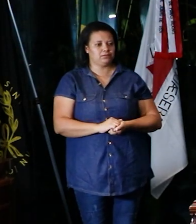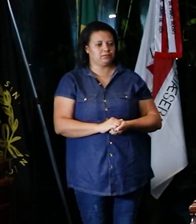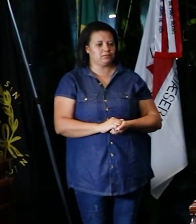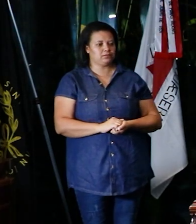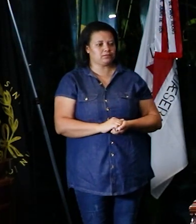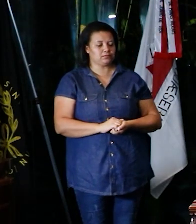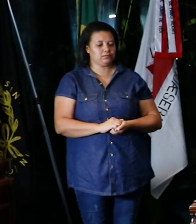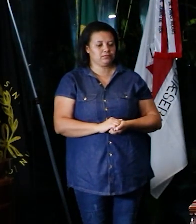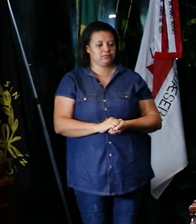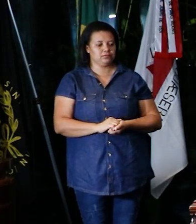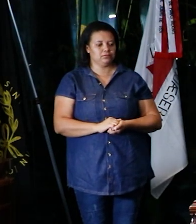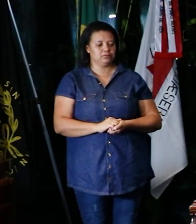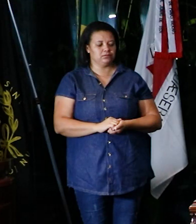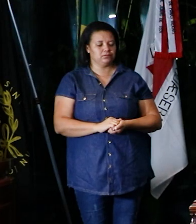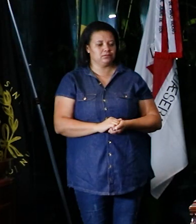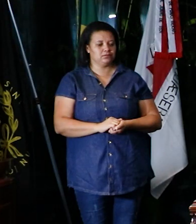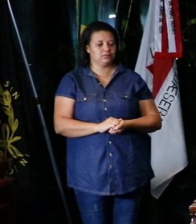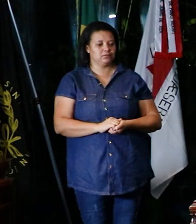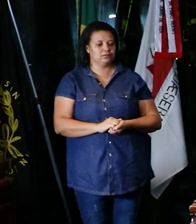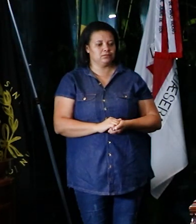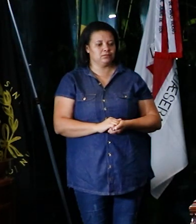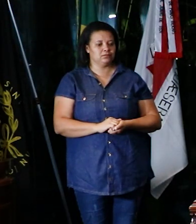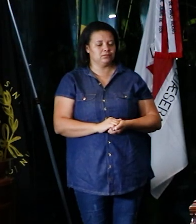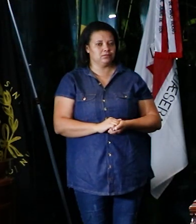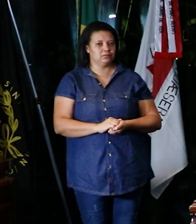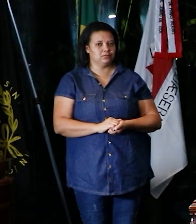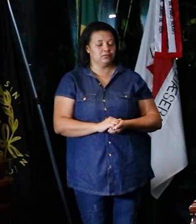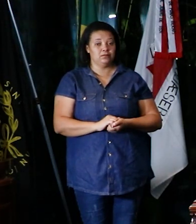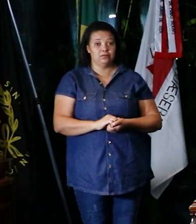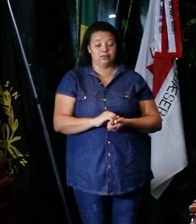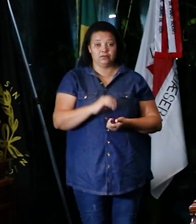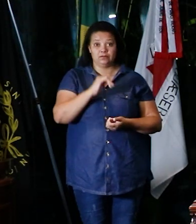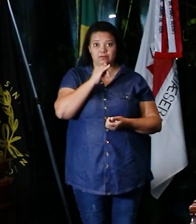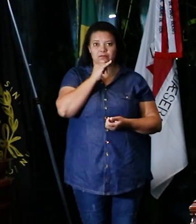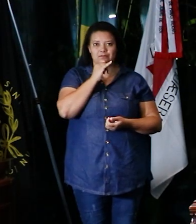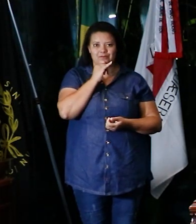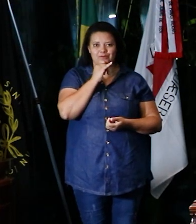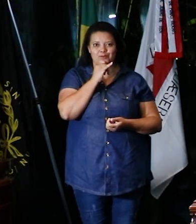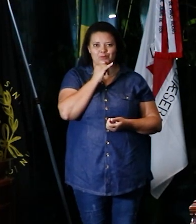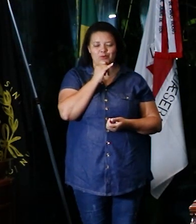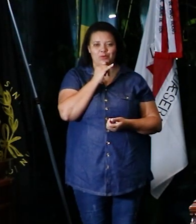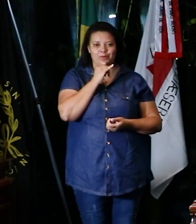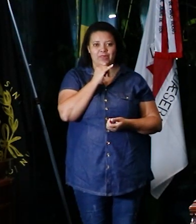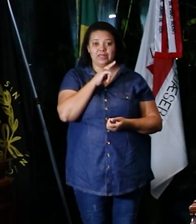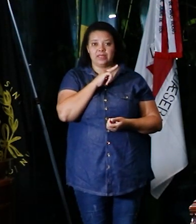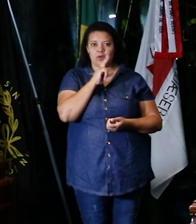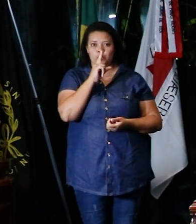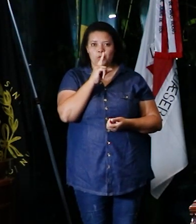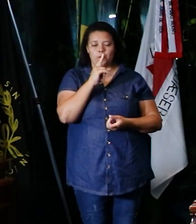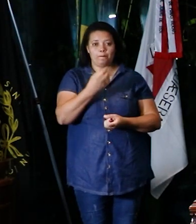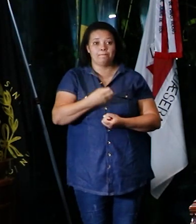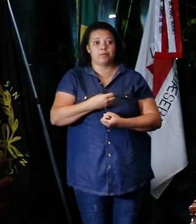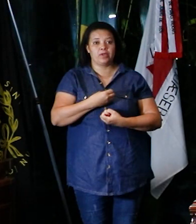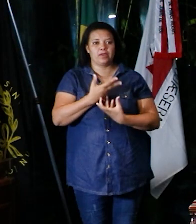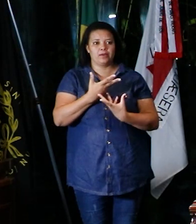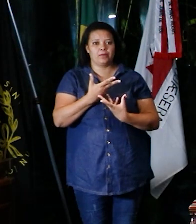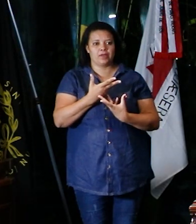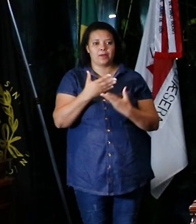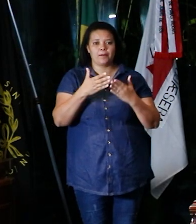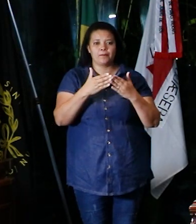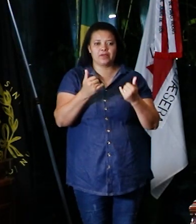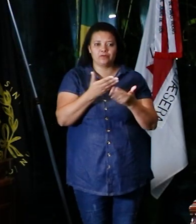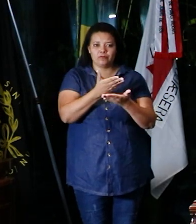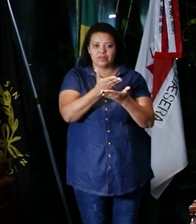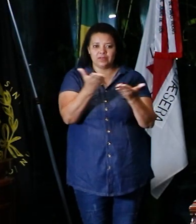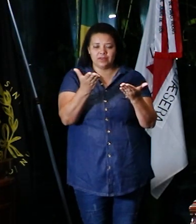Ele tem não vai dar para eu ler, ele tem um poema maravilhoso que eu peço para